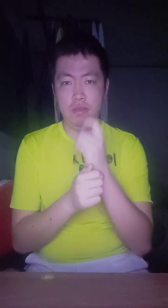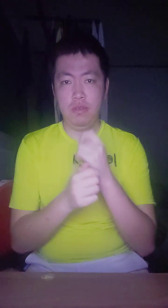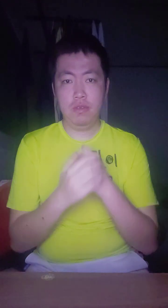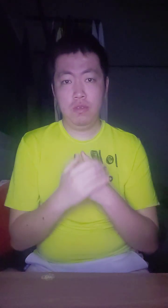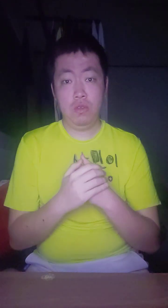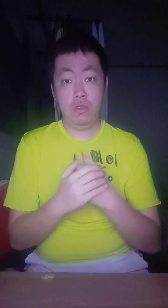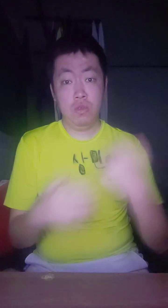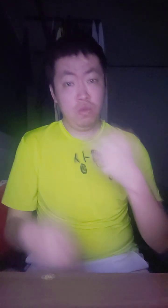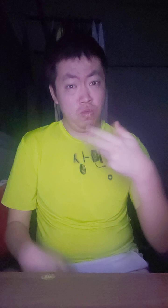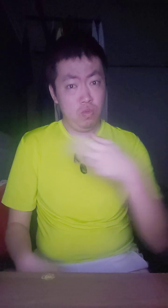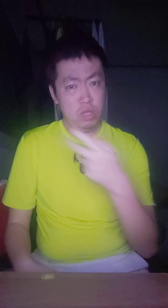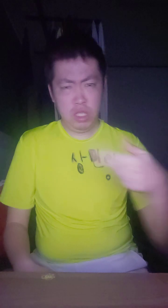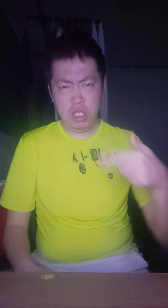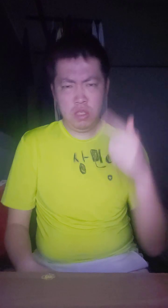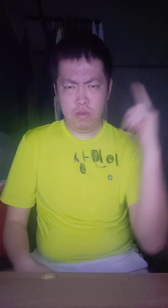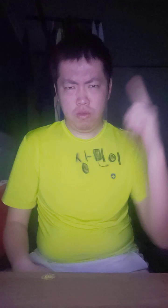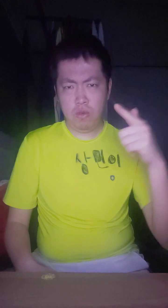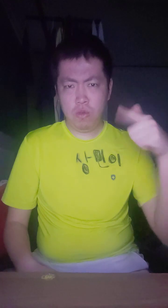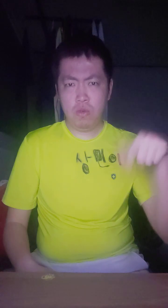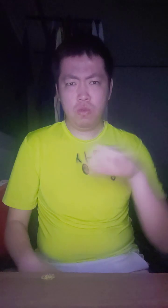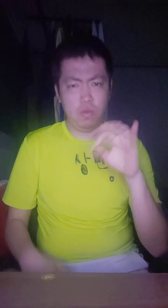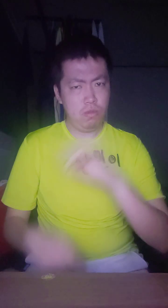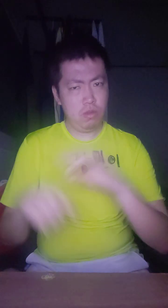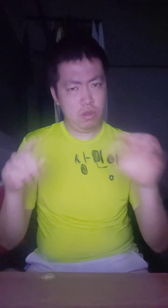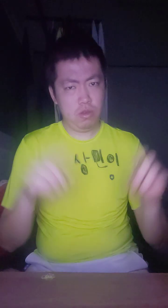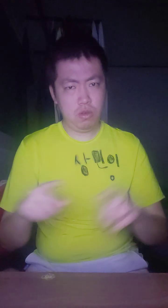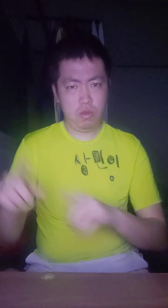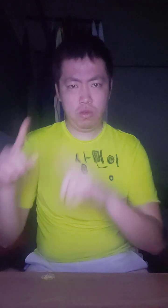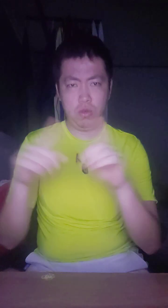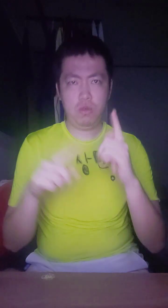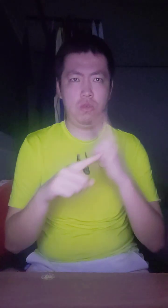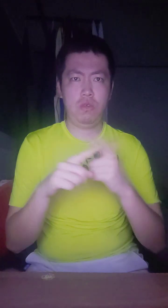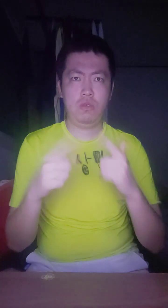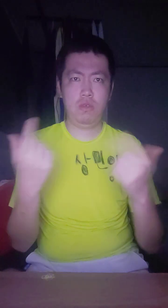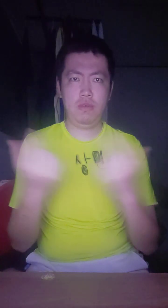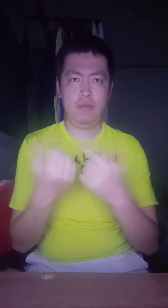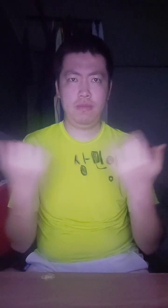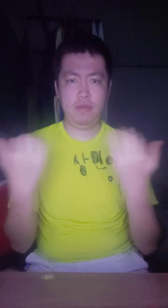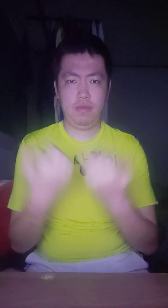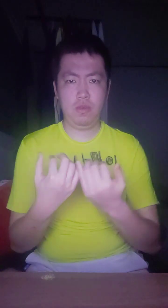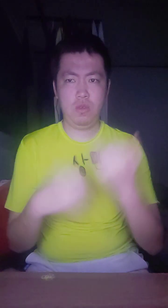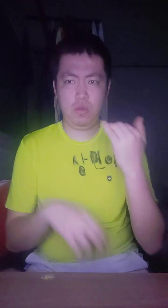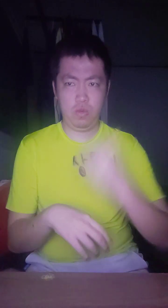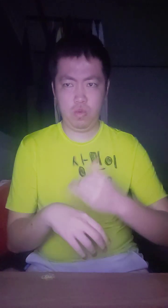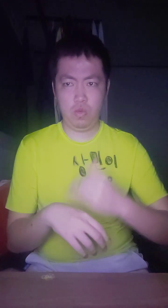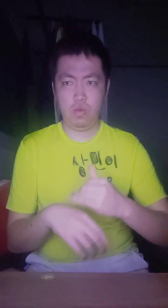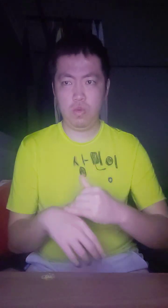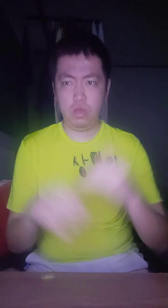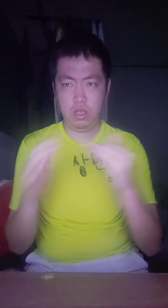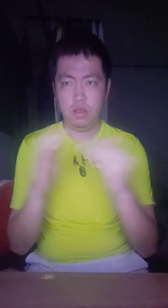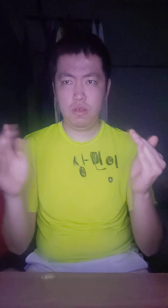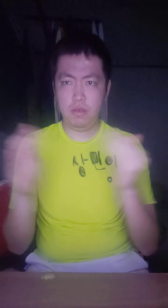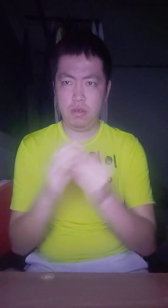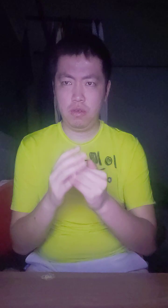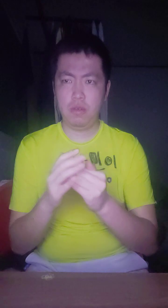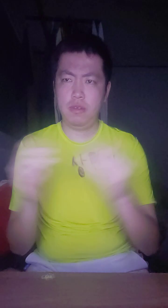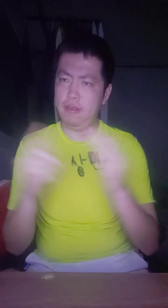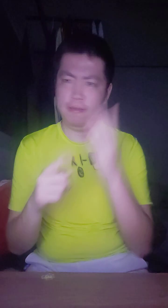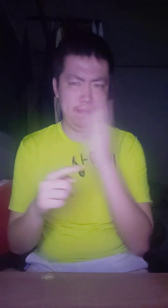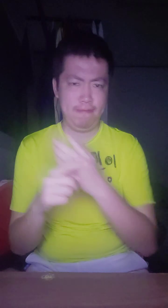그러나 법적인 맹점 때문에 정부나 자치단체 차원에서 민간 화장실에 대한 방범 대책은 아직 마련되지 못하고